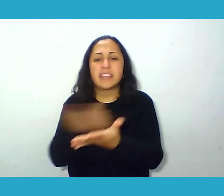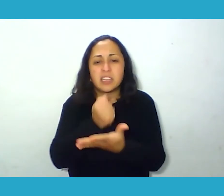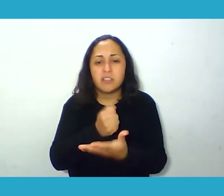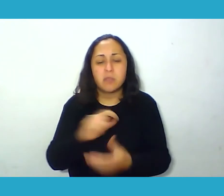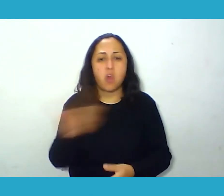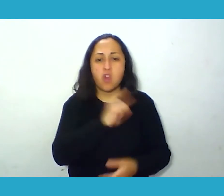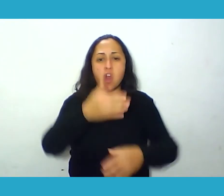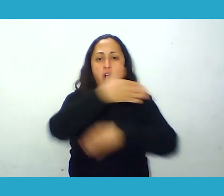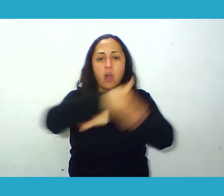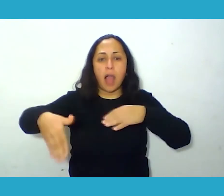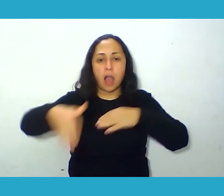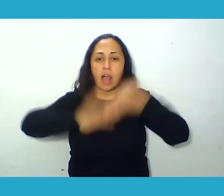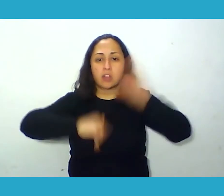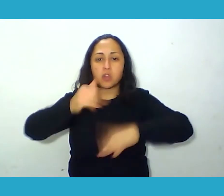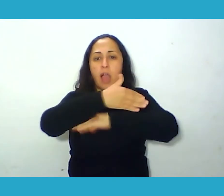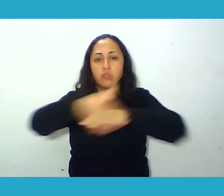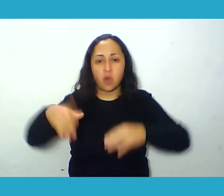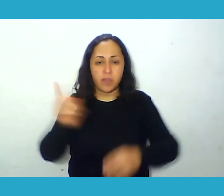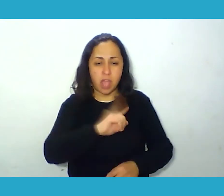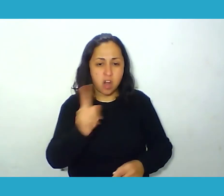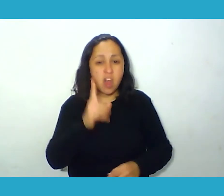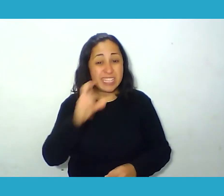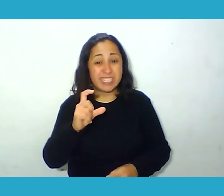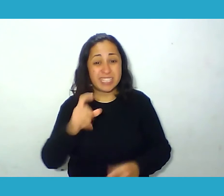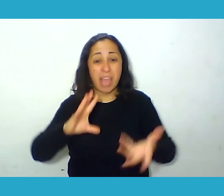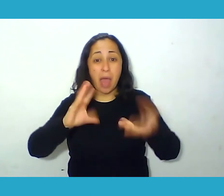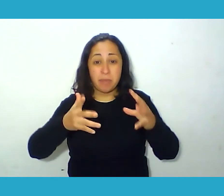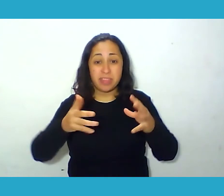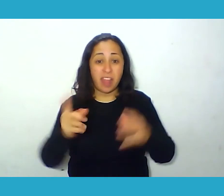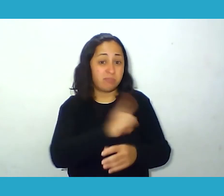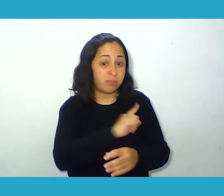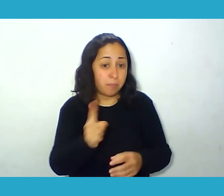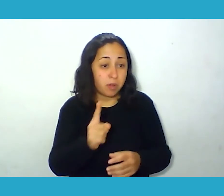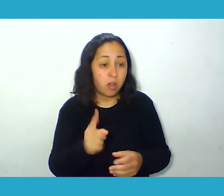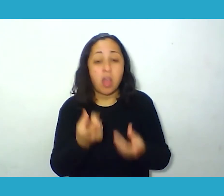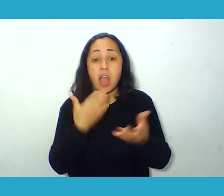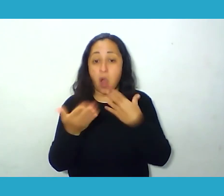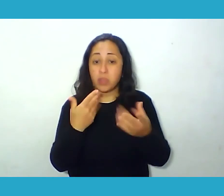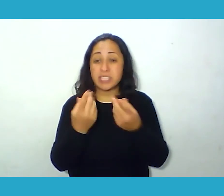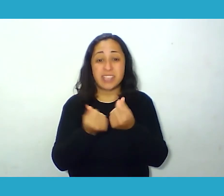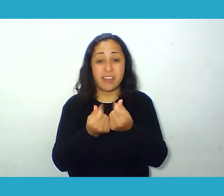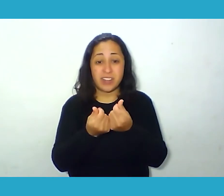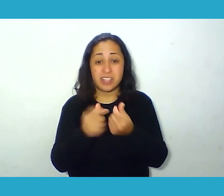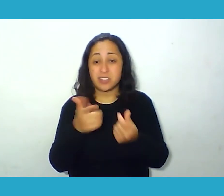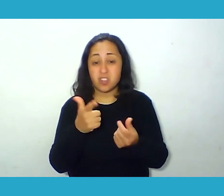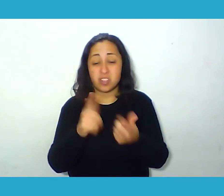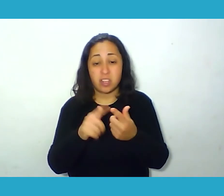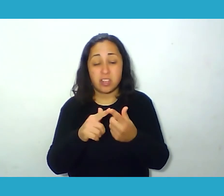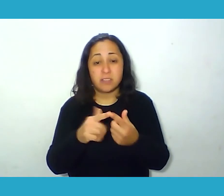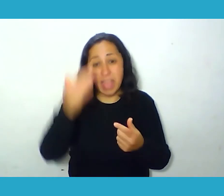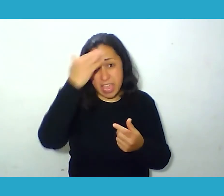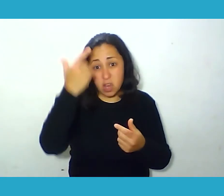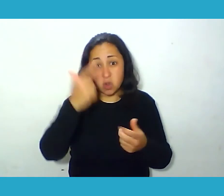extractivismo, no a la autovía. Por eso no tiene licencia ambiental. Culmina diciendo que esta audiencia carece de toda validez, pretendiendo que se